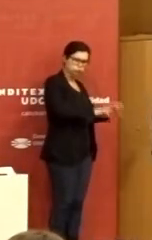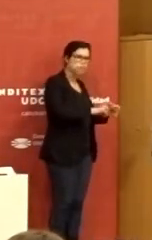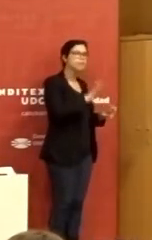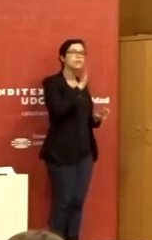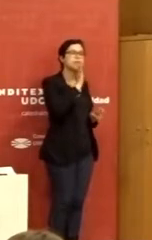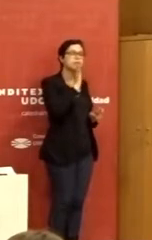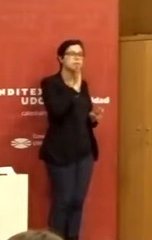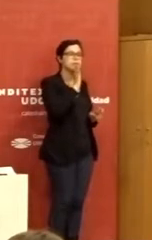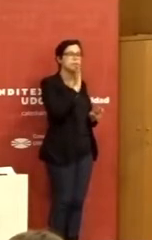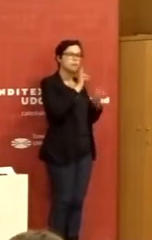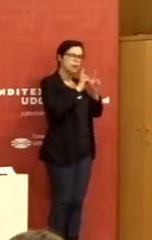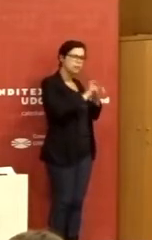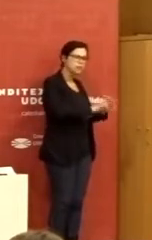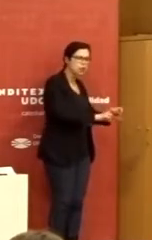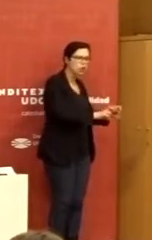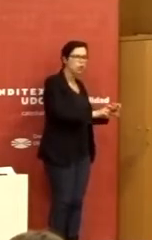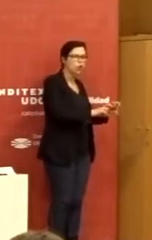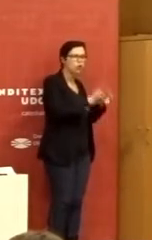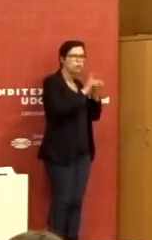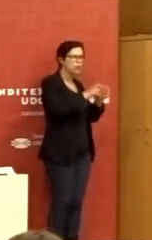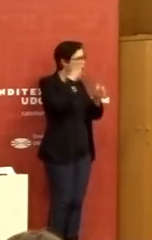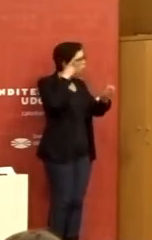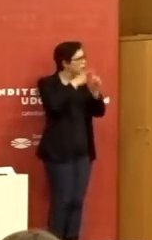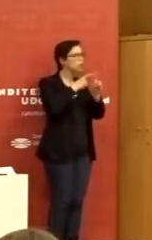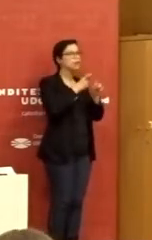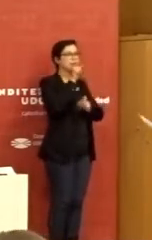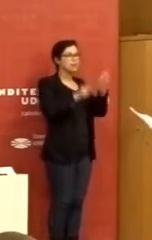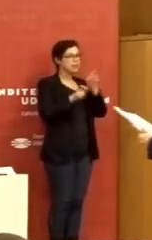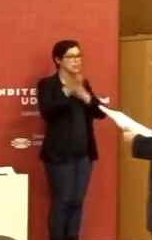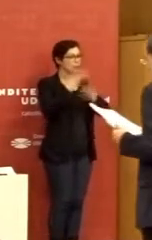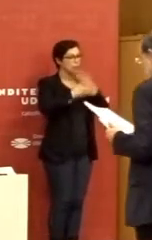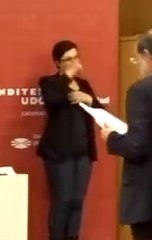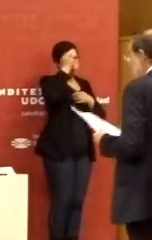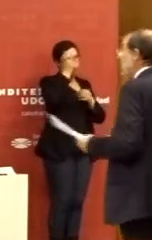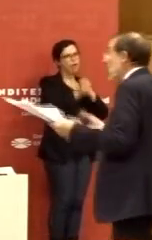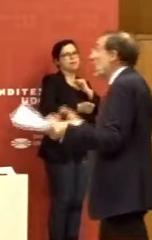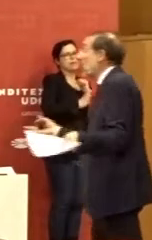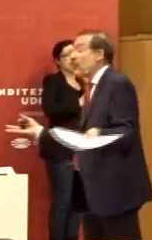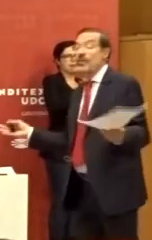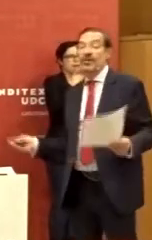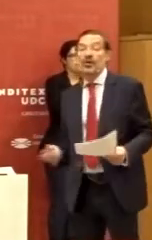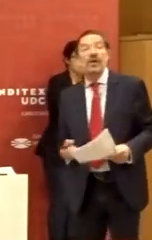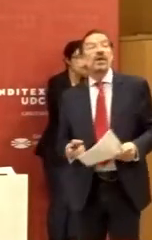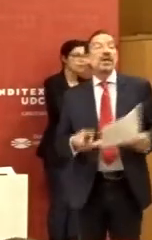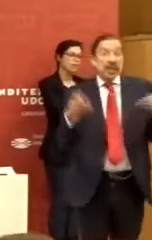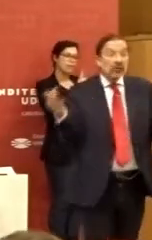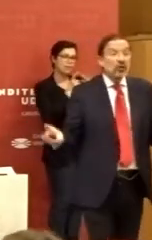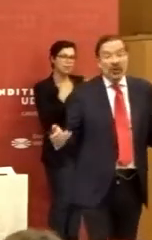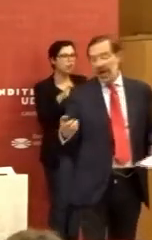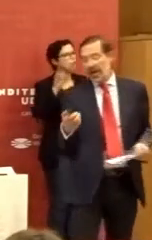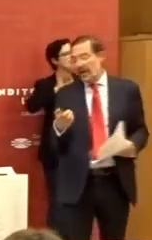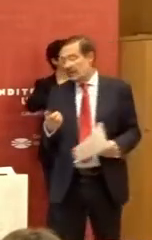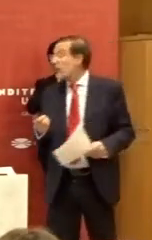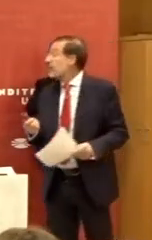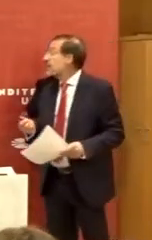del focus group, sobre las estrategias para la inserción laboral de personas con discapacidad intelectual, y luego la formación. Y